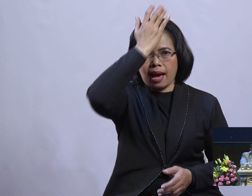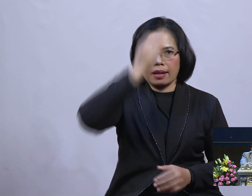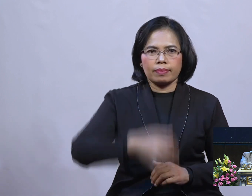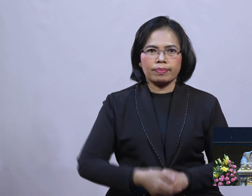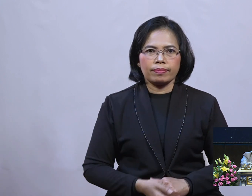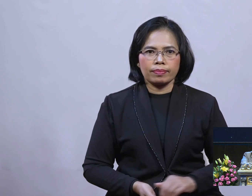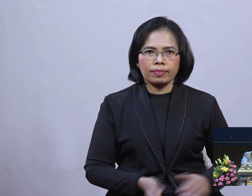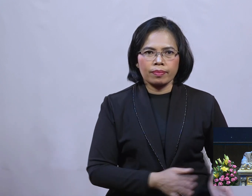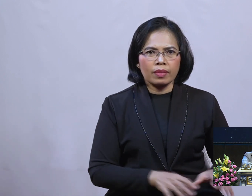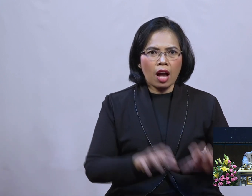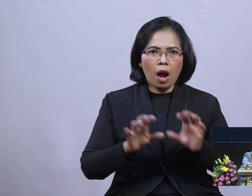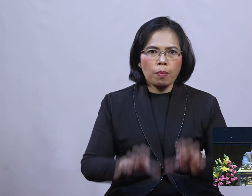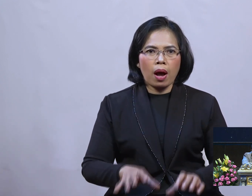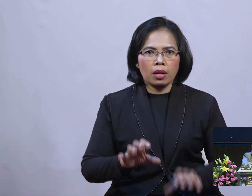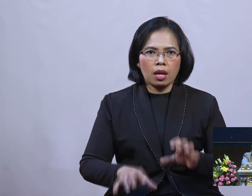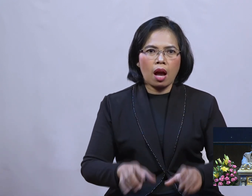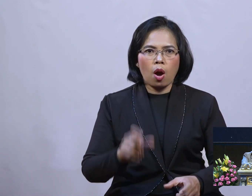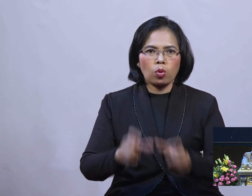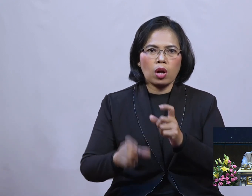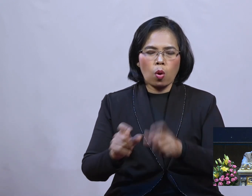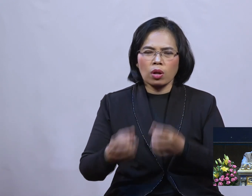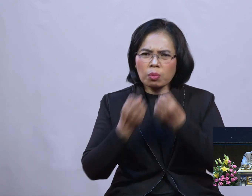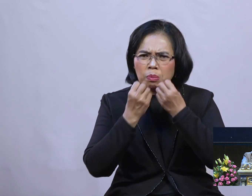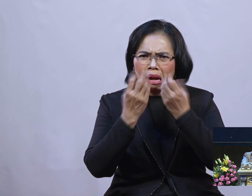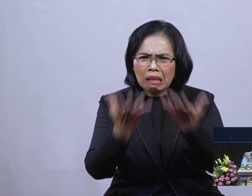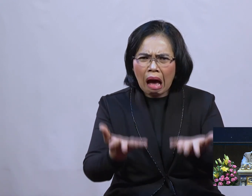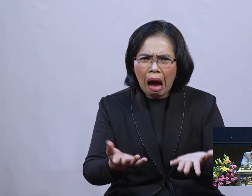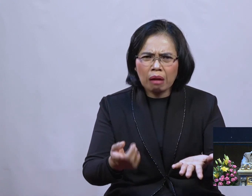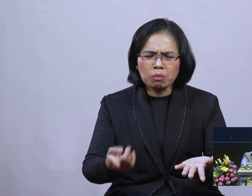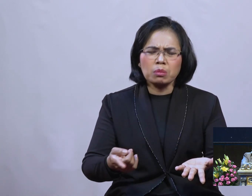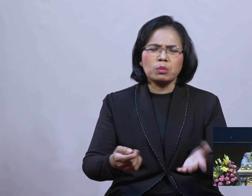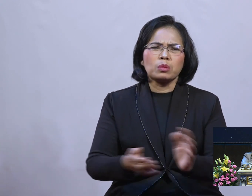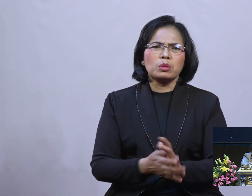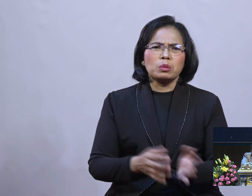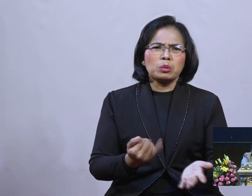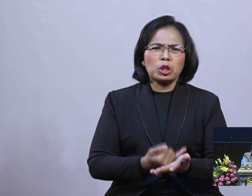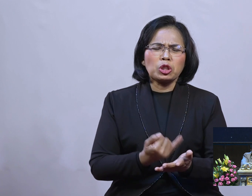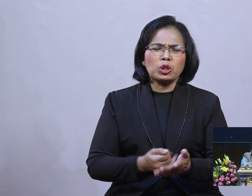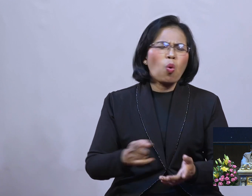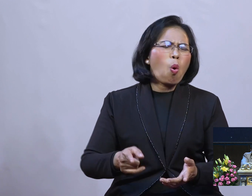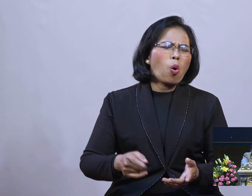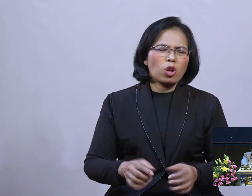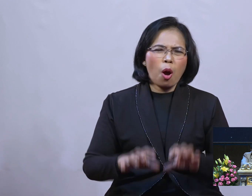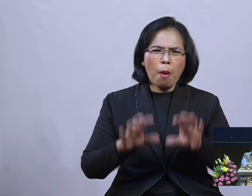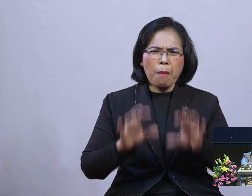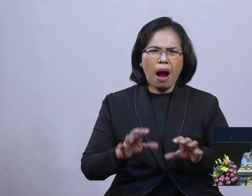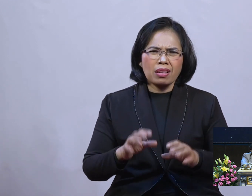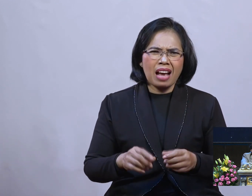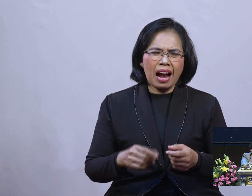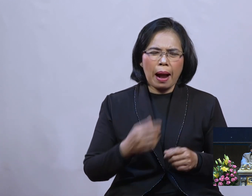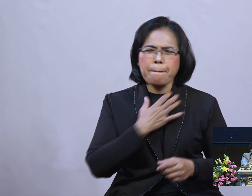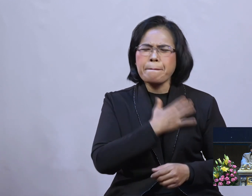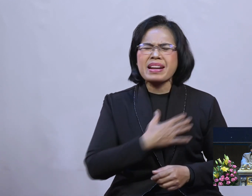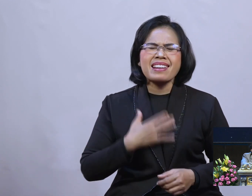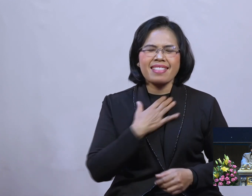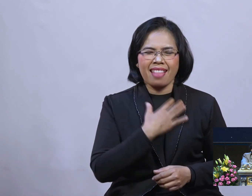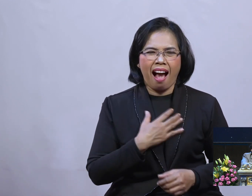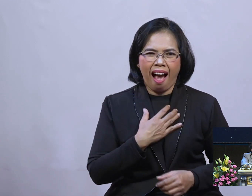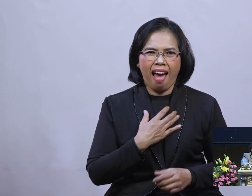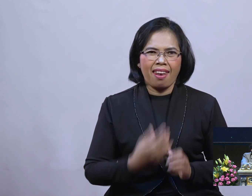Hai makanya ada banyak oleh mengabarkan without Kristus itu perlu penderitan kwetiau